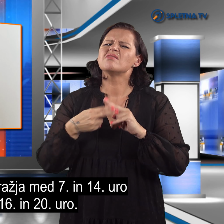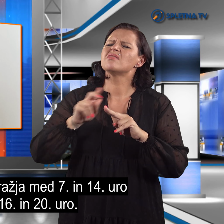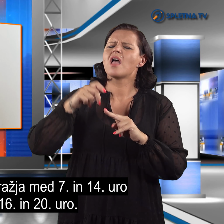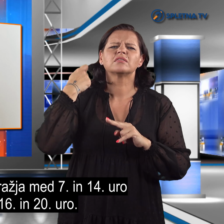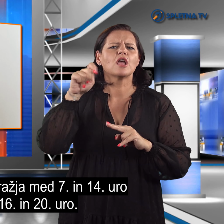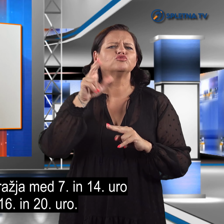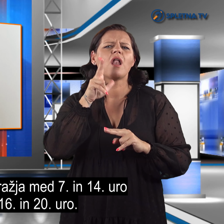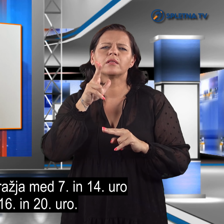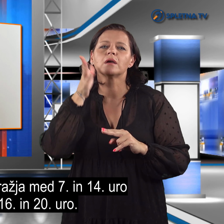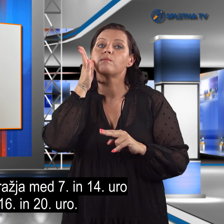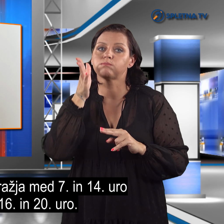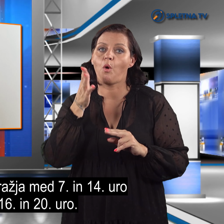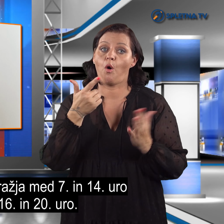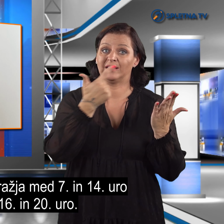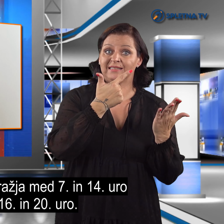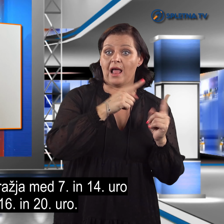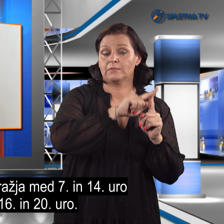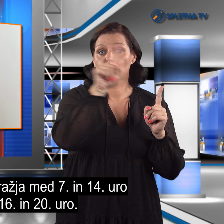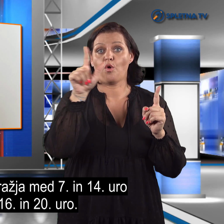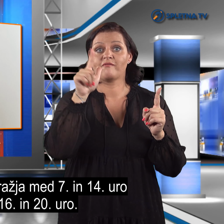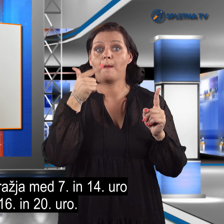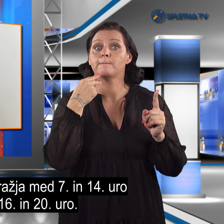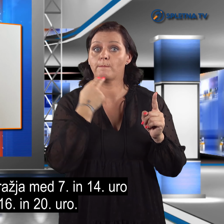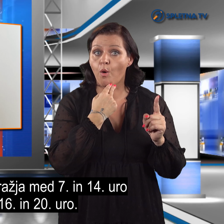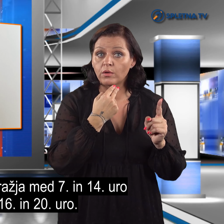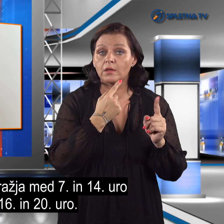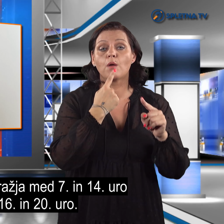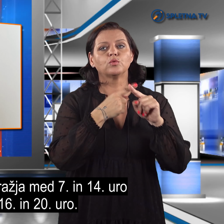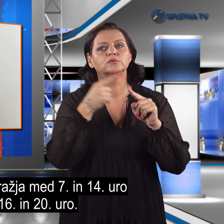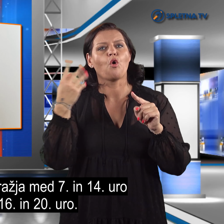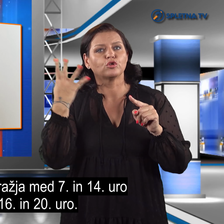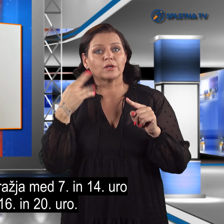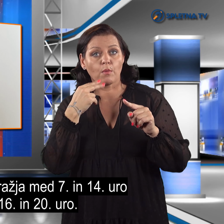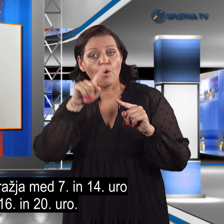Elektrika bo dražja med 7. in 14. uro ter med 16. in 20. uro.